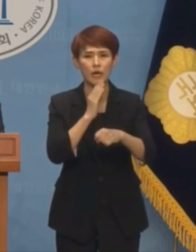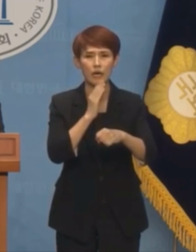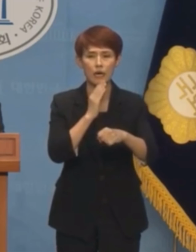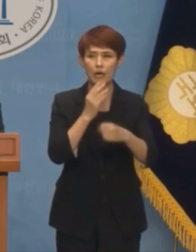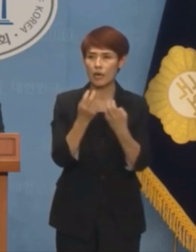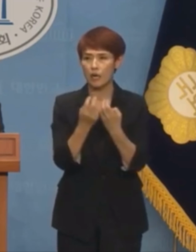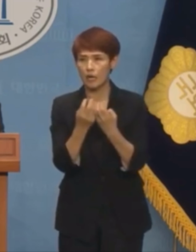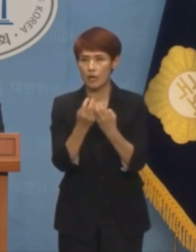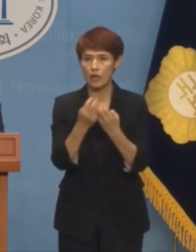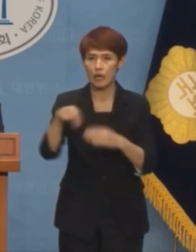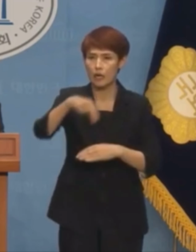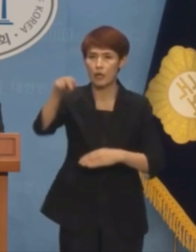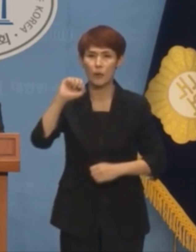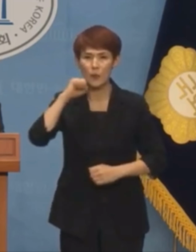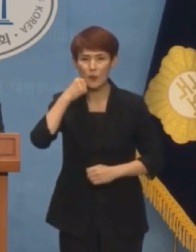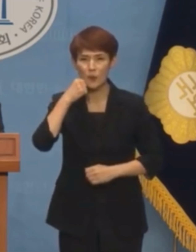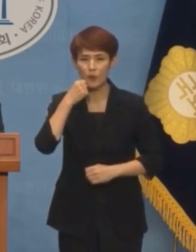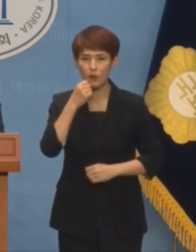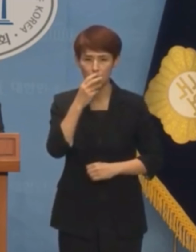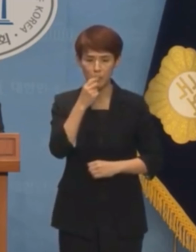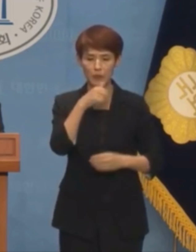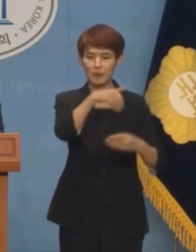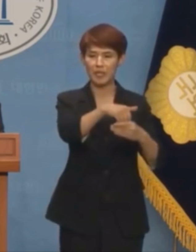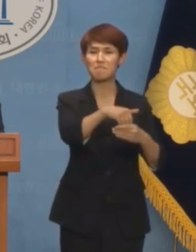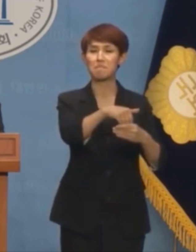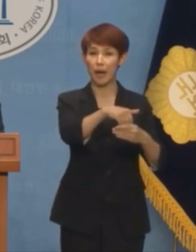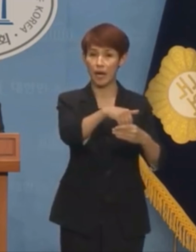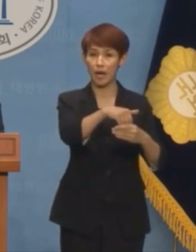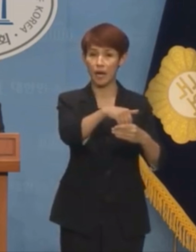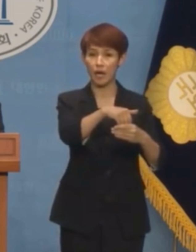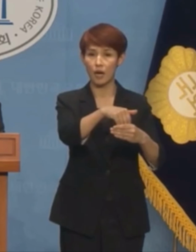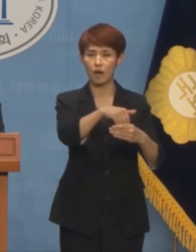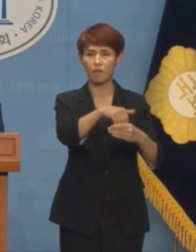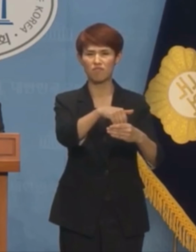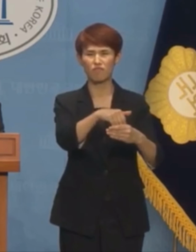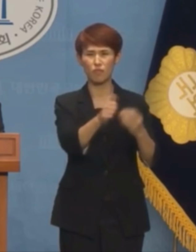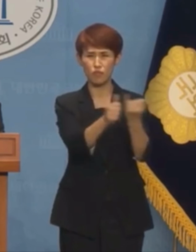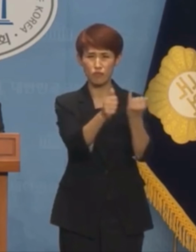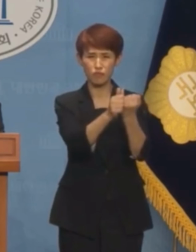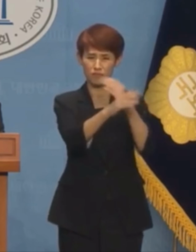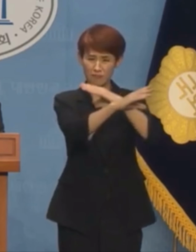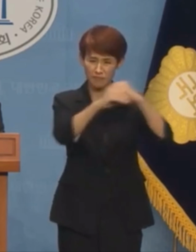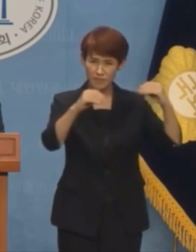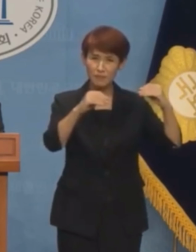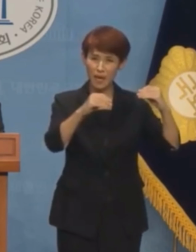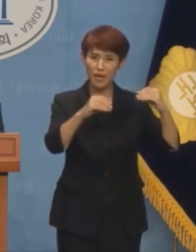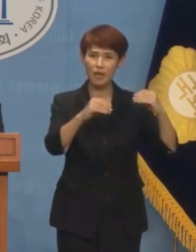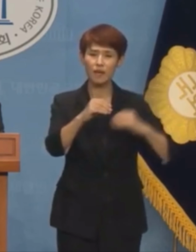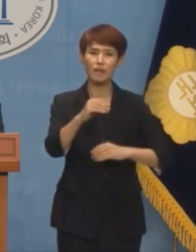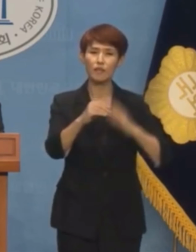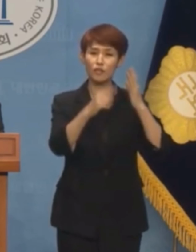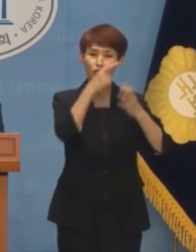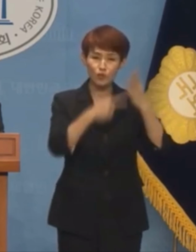드러내놓고 돌아다닐 수 없으니 도둑 투표를 택한 겁니다 부부는 담는다고 하더니 윤